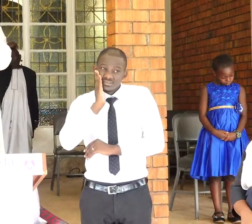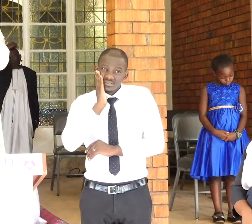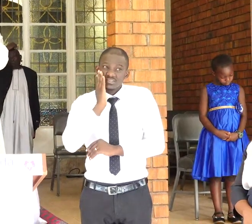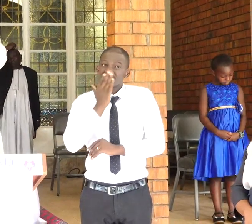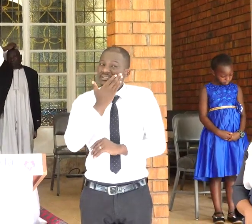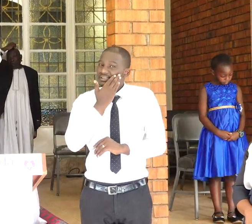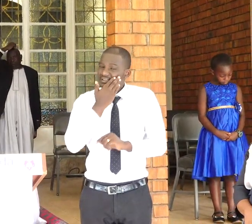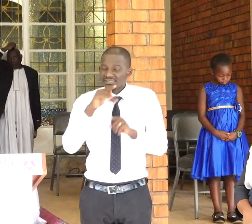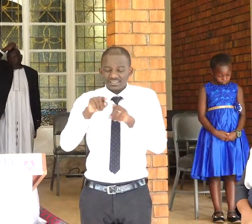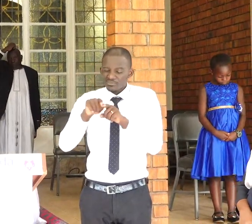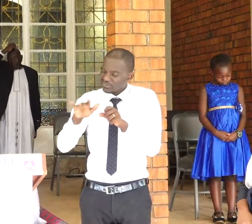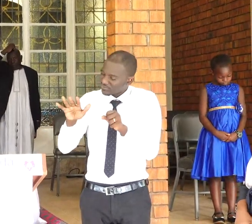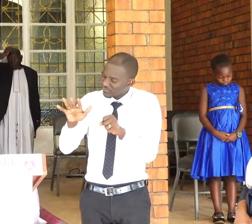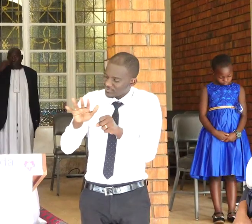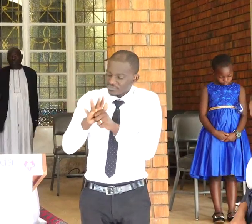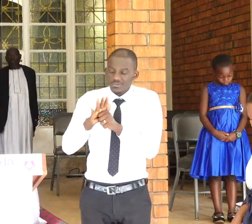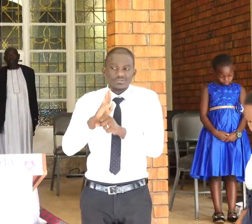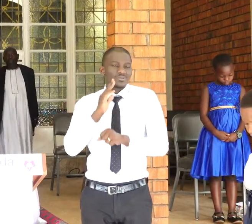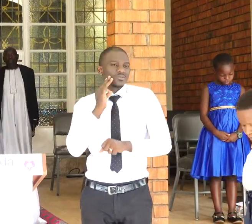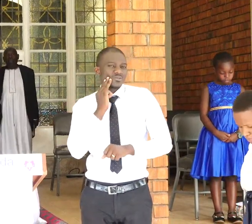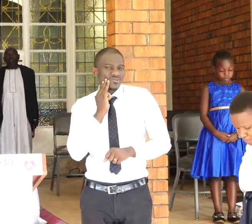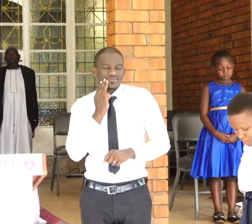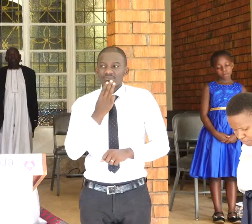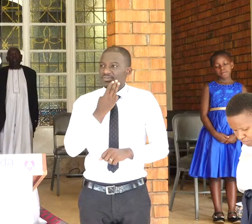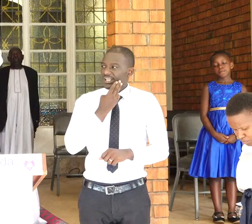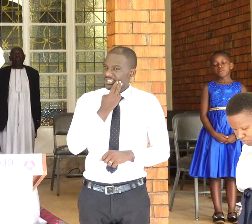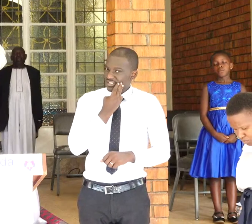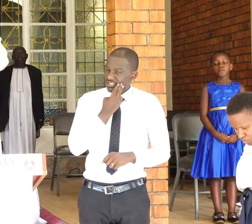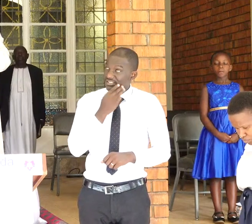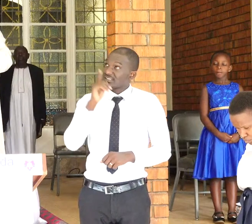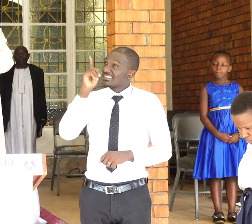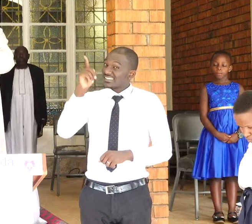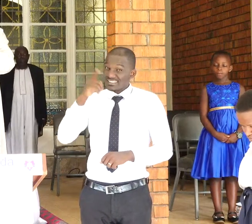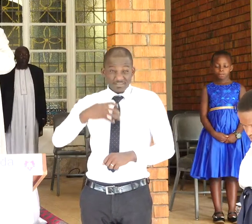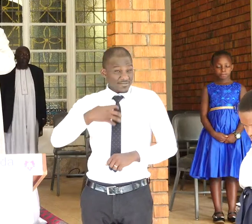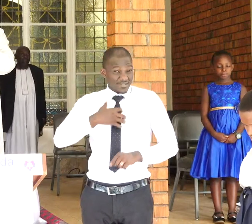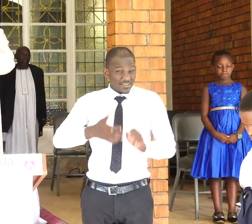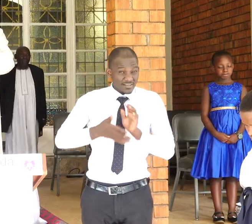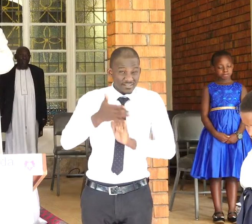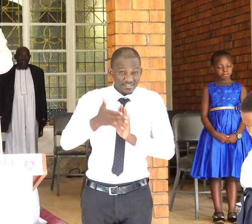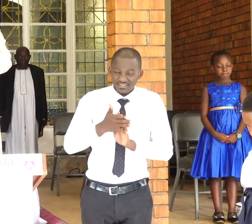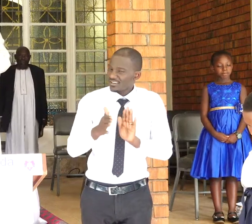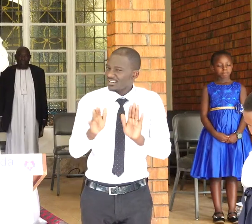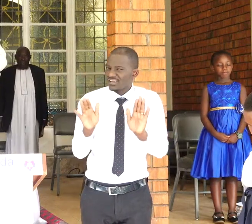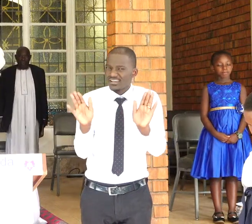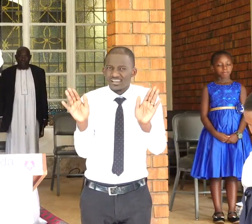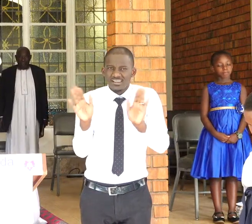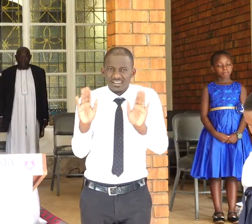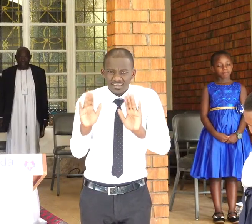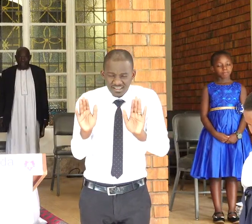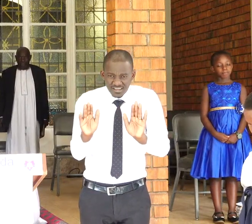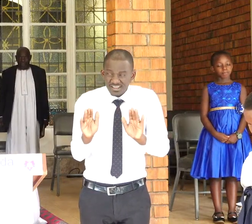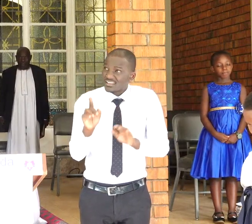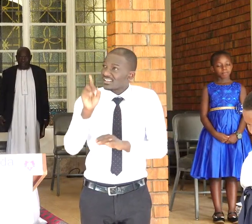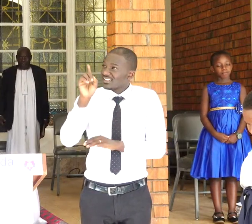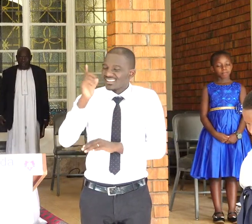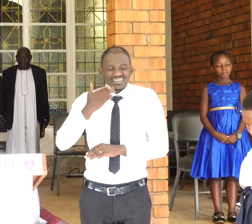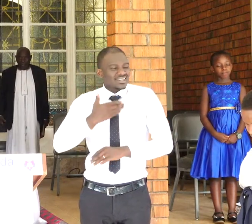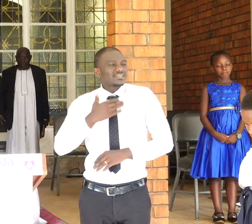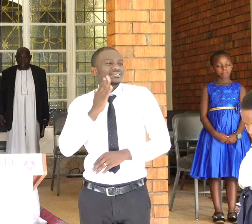jjudde okusaasira alwawo okusunguwala era akwatirwa nnyo